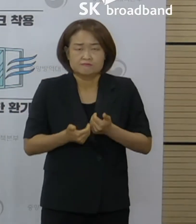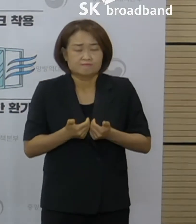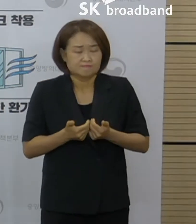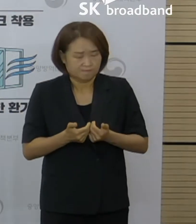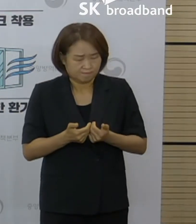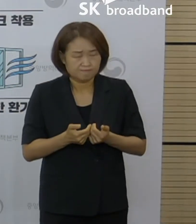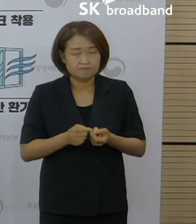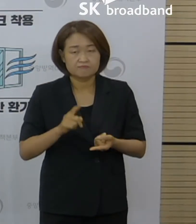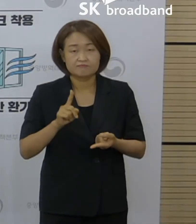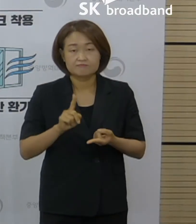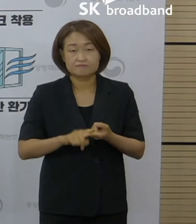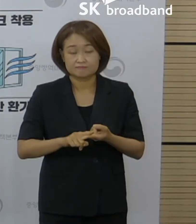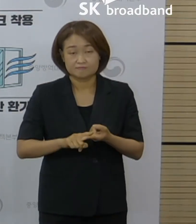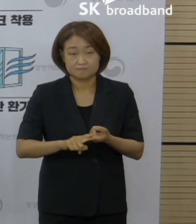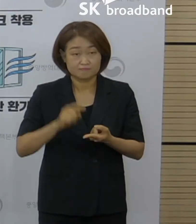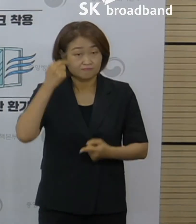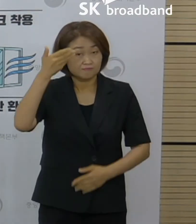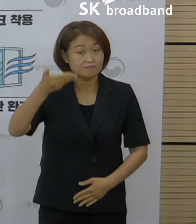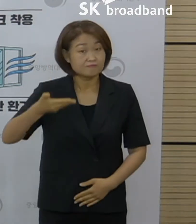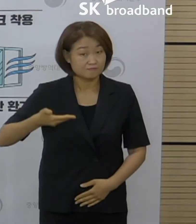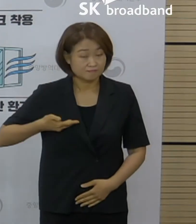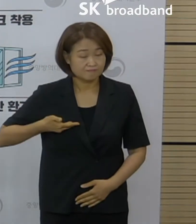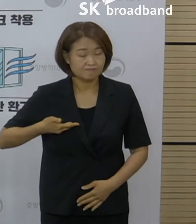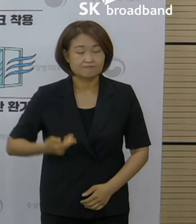번째 질문입니다.